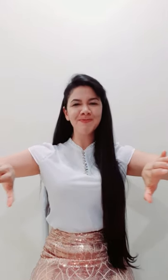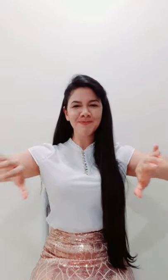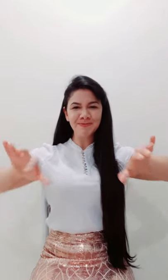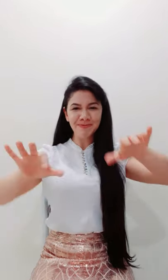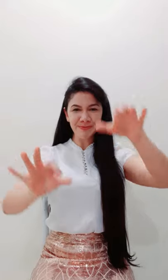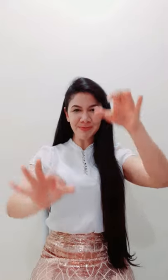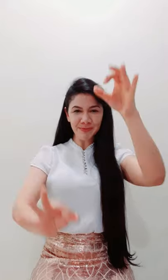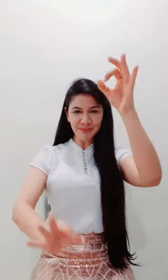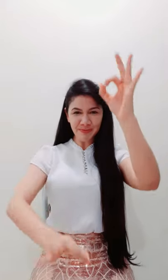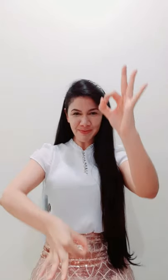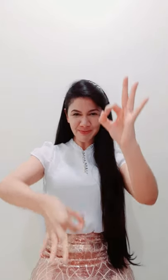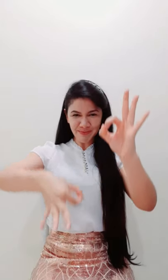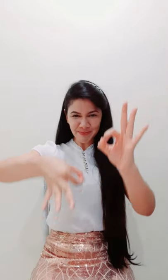retidão